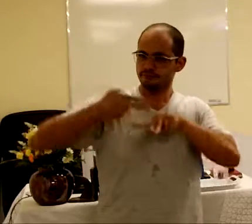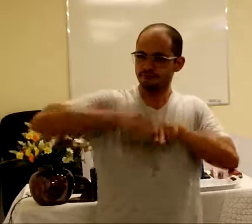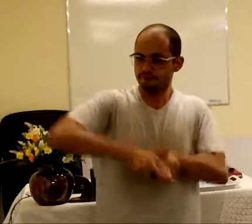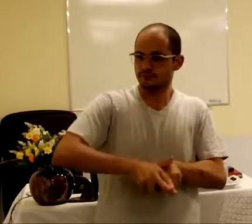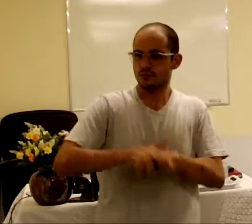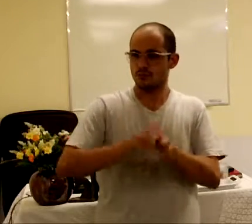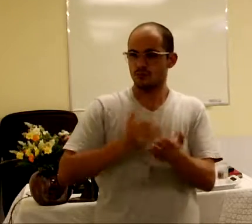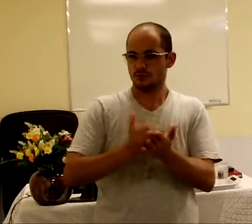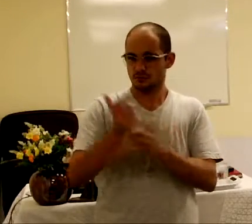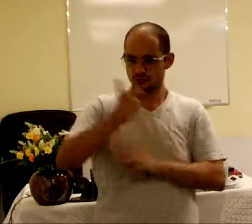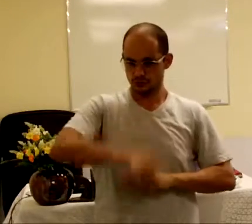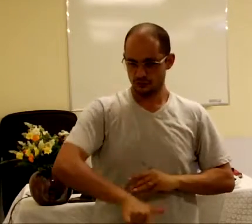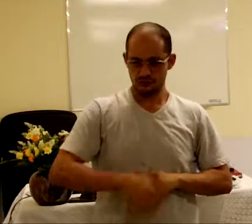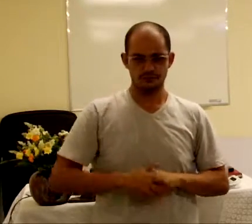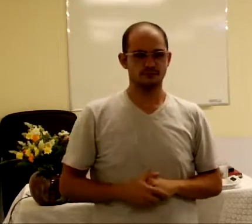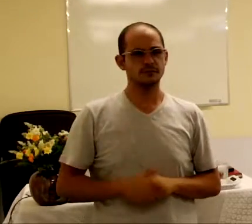André Luiz foi um pouco assim, não foi?